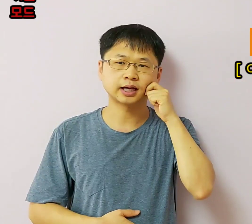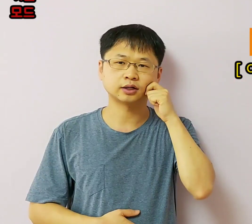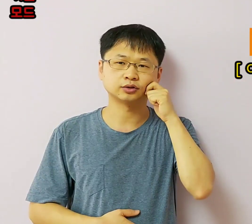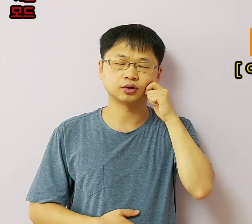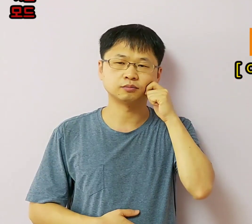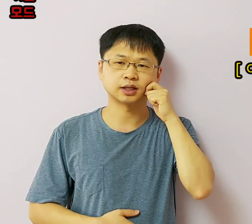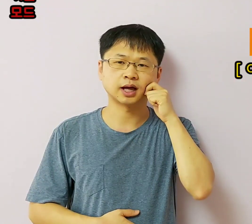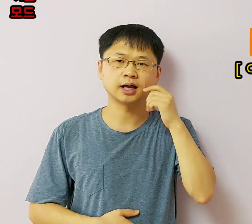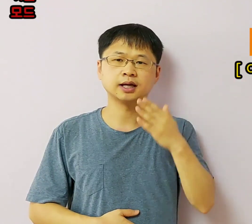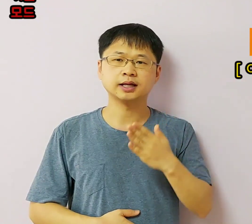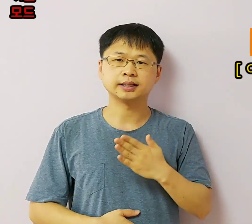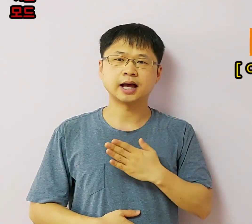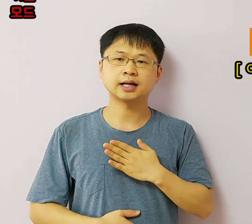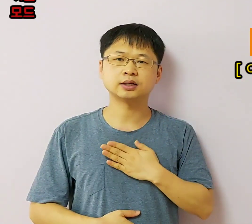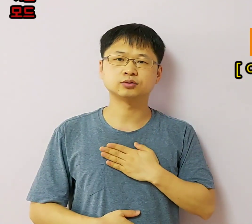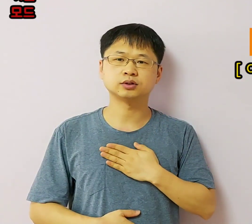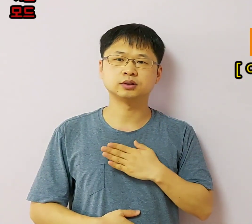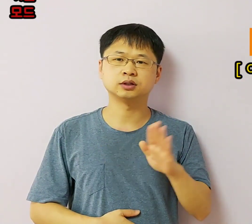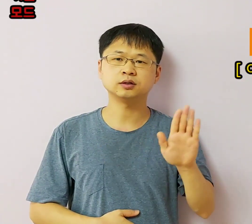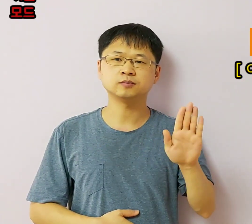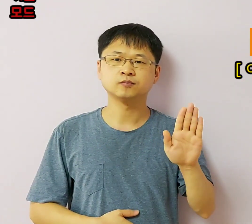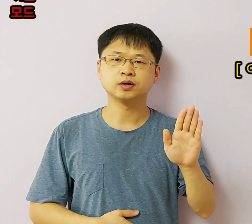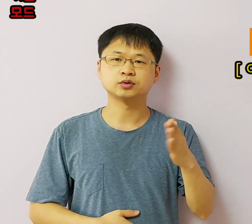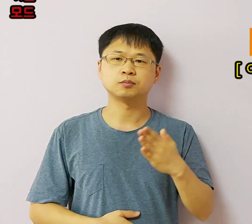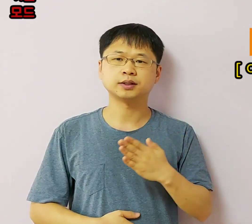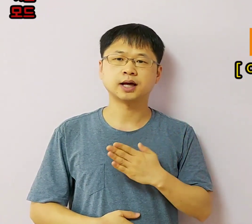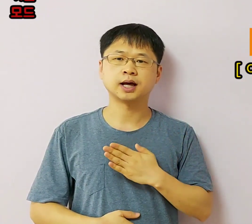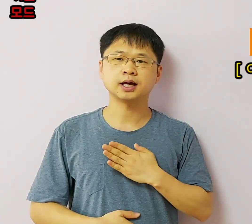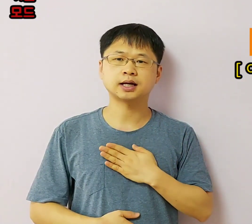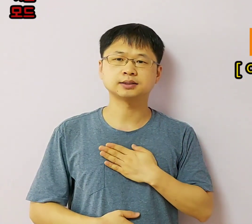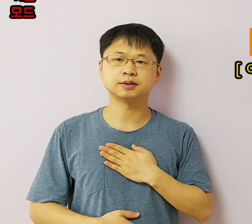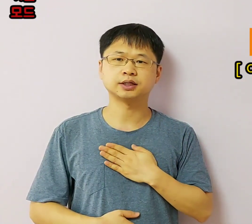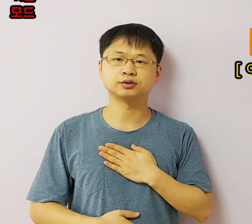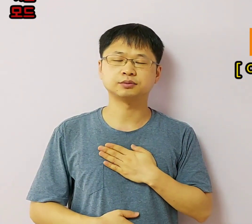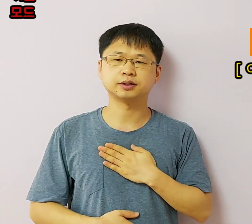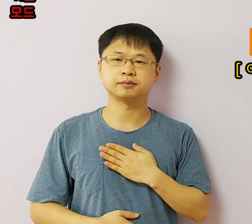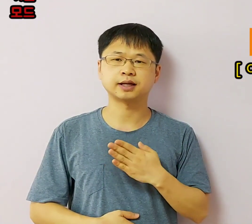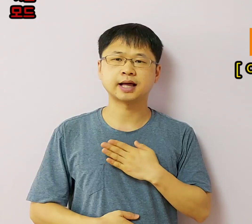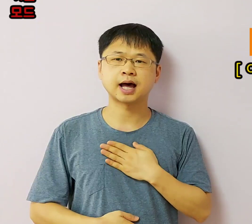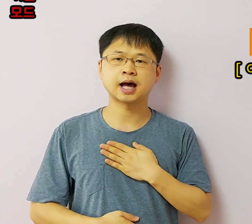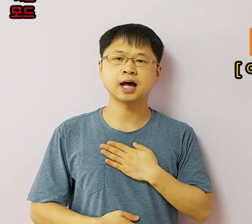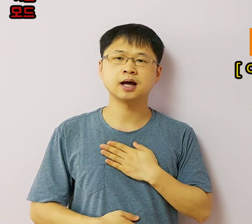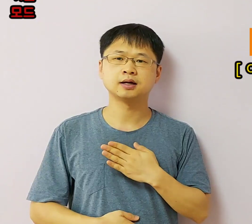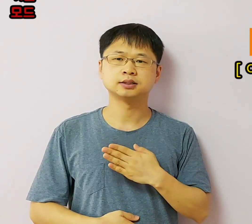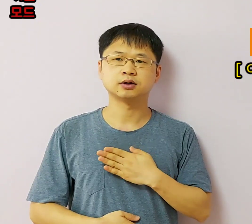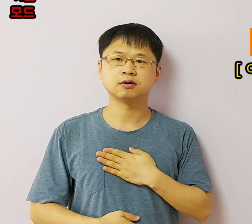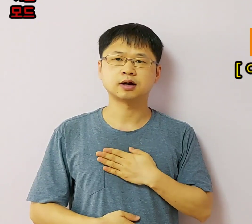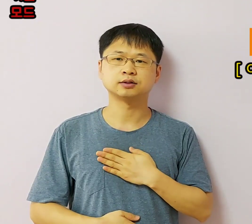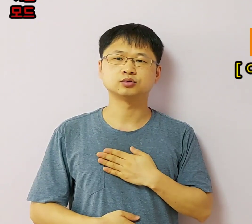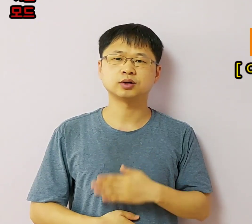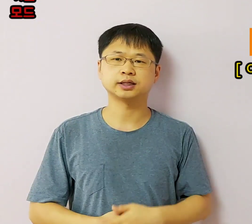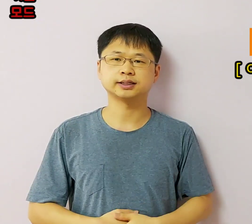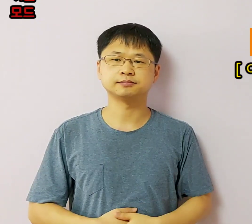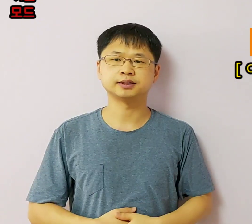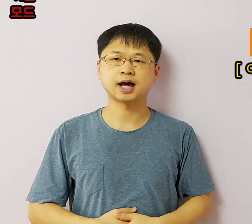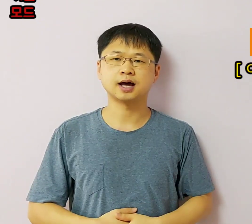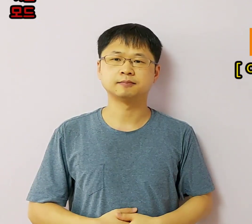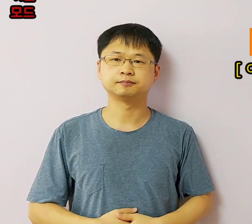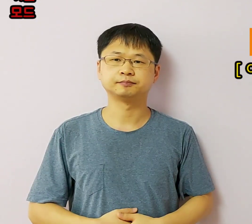못하다라는 수어입니다. 나라는 수어는 손바닥 가슴에 대주시면 됩니다. 나, 저라는 수어가 되겠습니다.